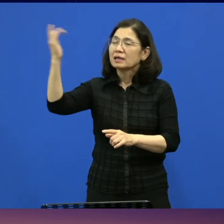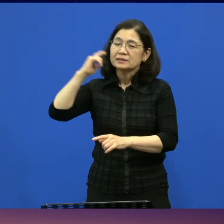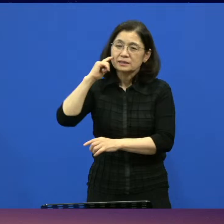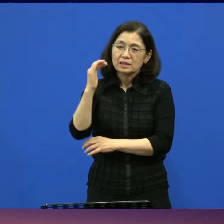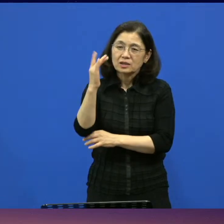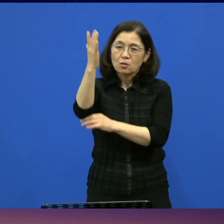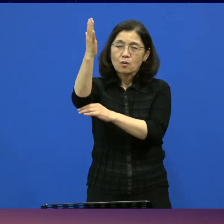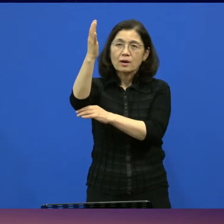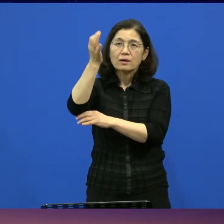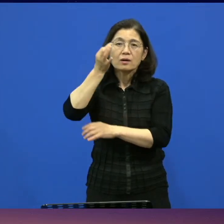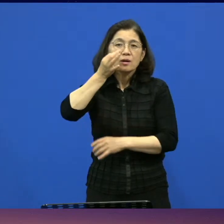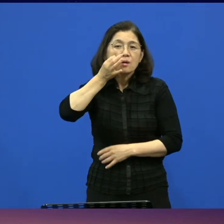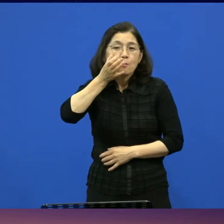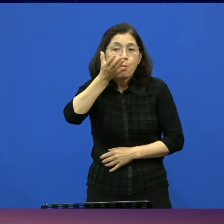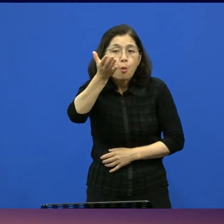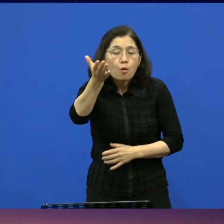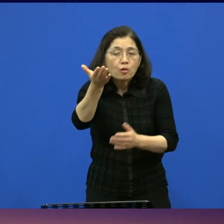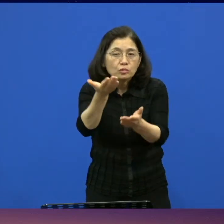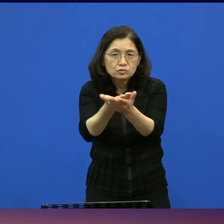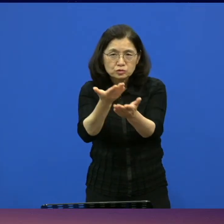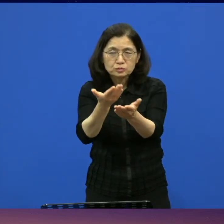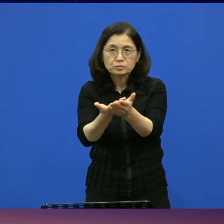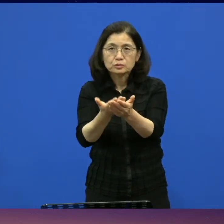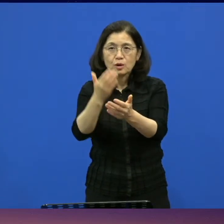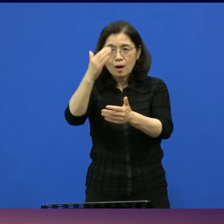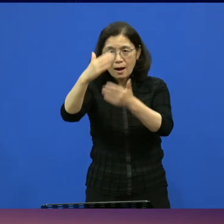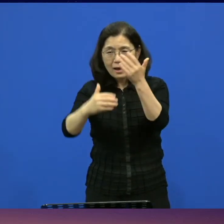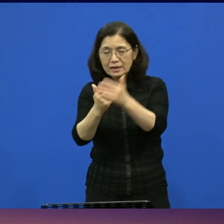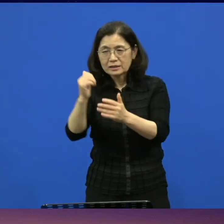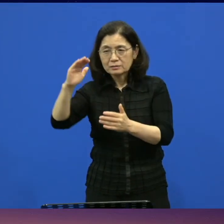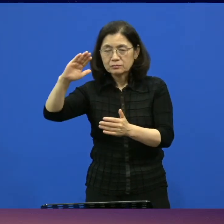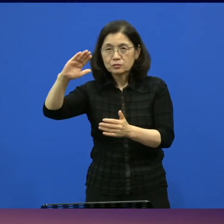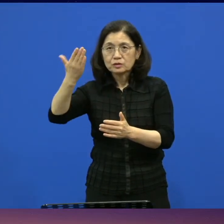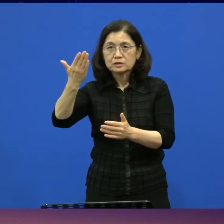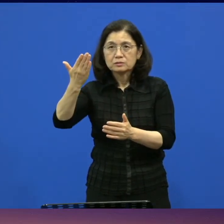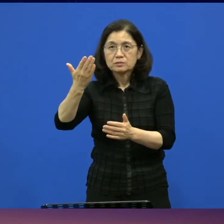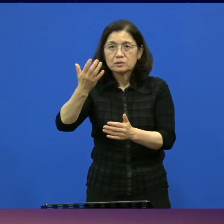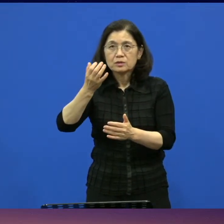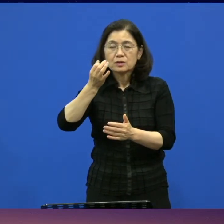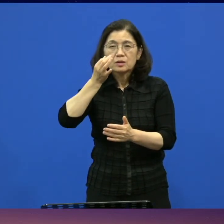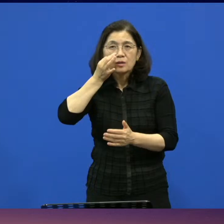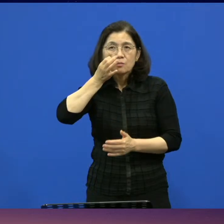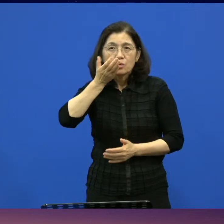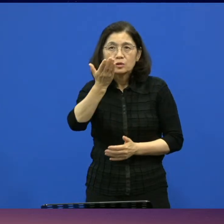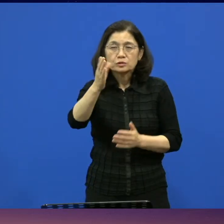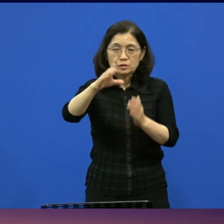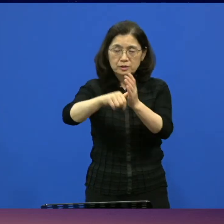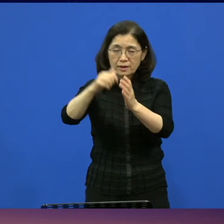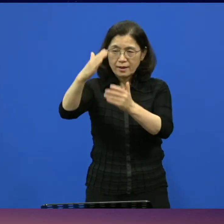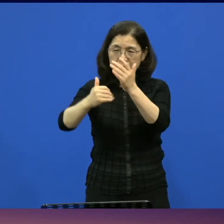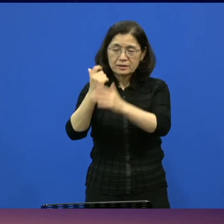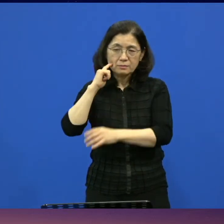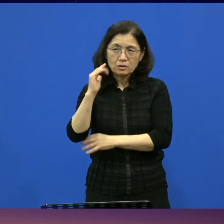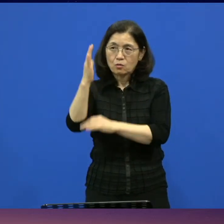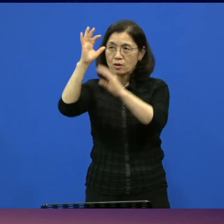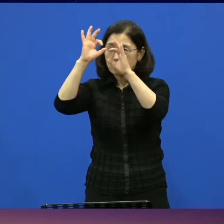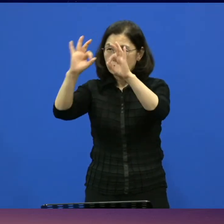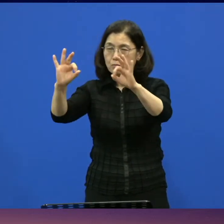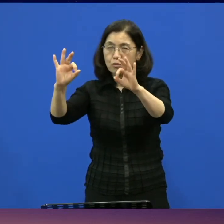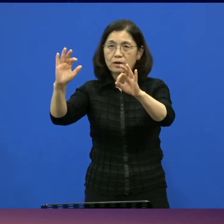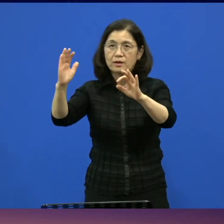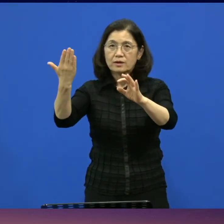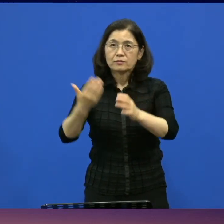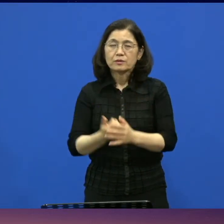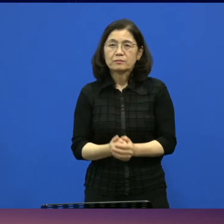하나님이 하나님 되심을 드러내실 때 우리는 그 영광을 보게 됩니다. 그 절정이 그리스도가